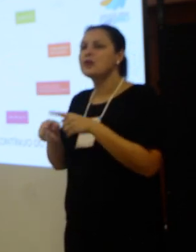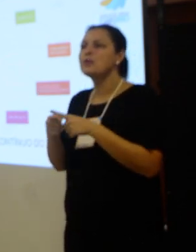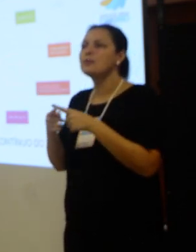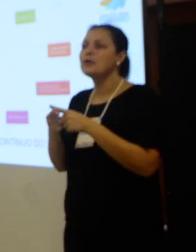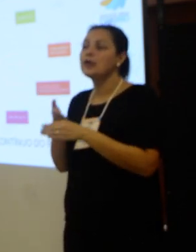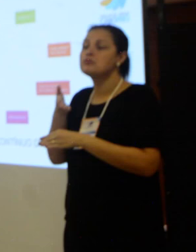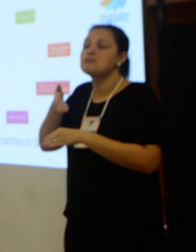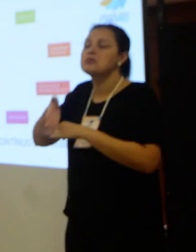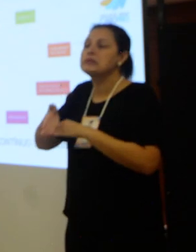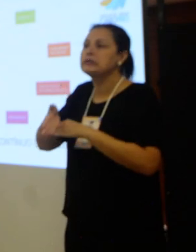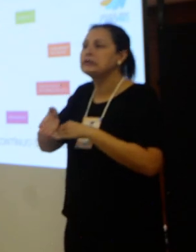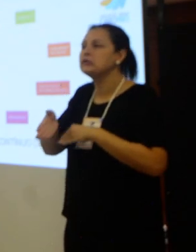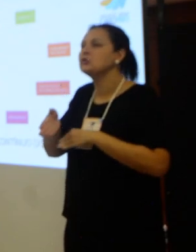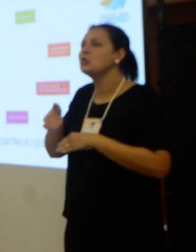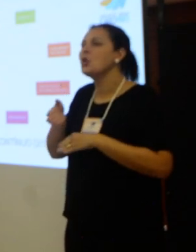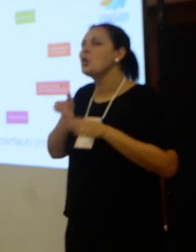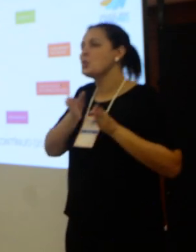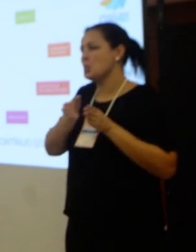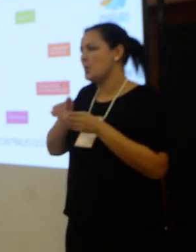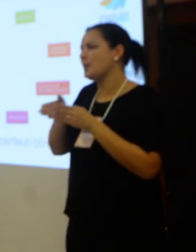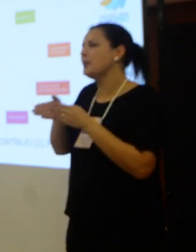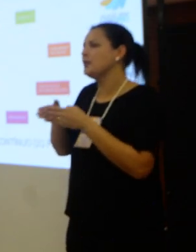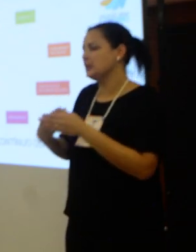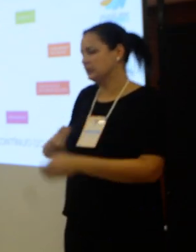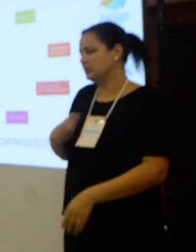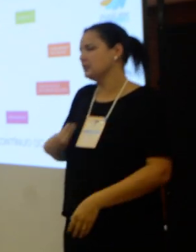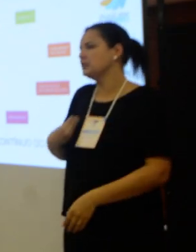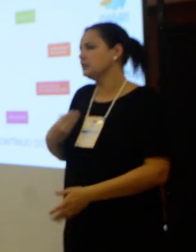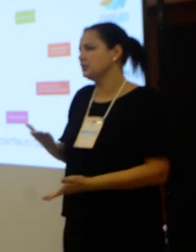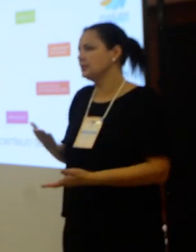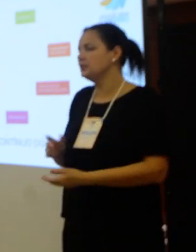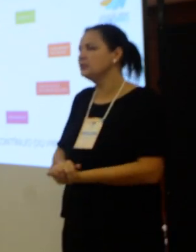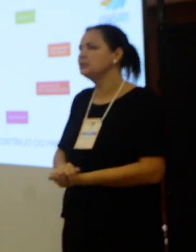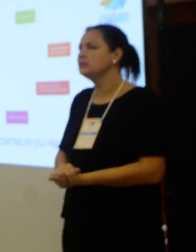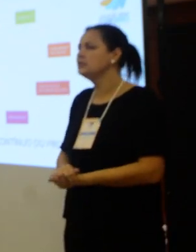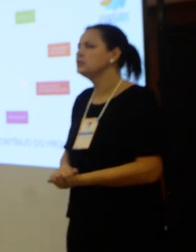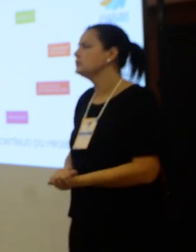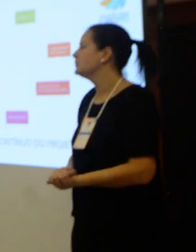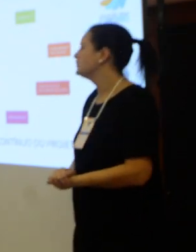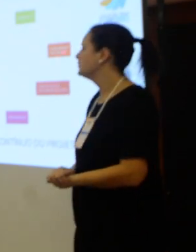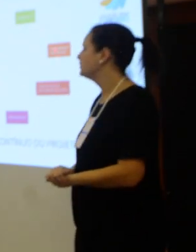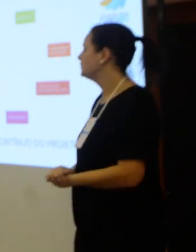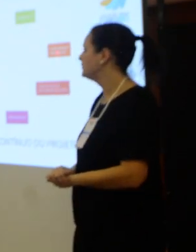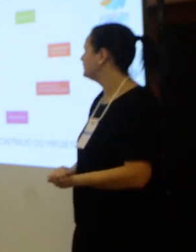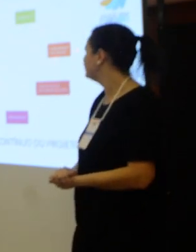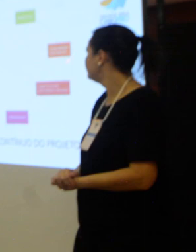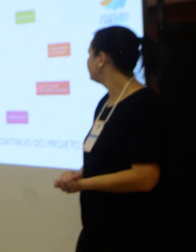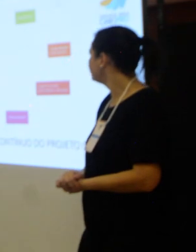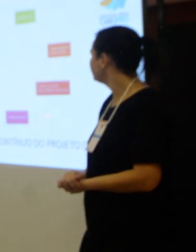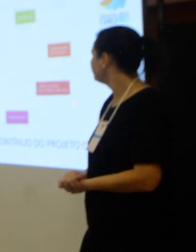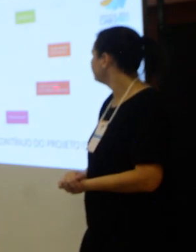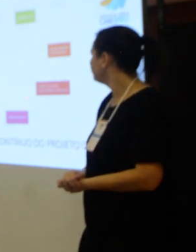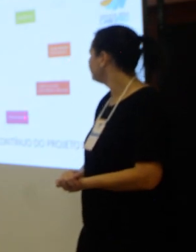processo participativo. A gente já elaborou o diagnóstico, né? A gente está no planejamento participativo aqui.